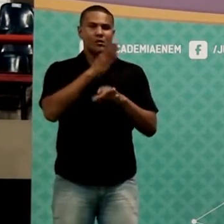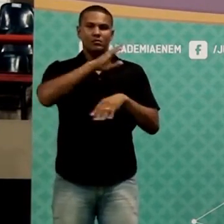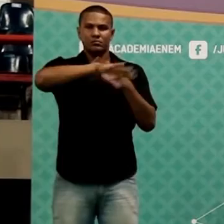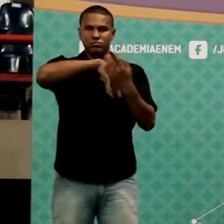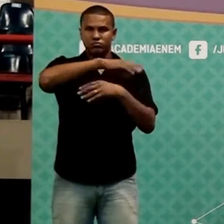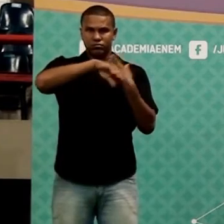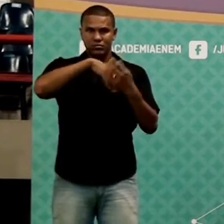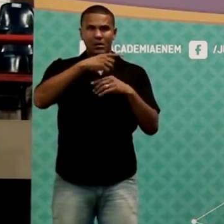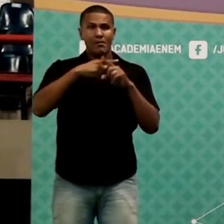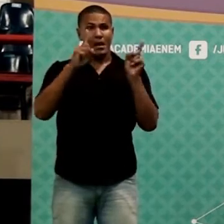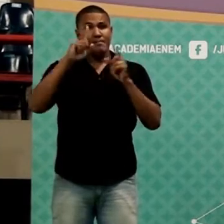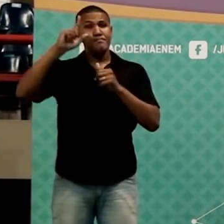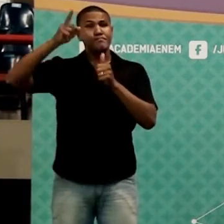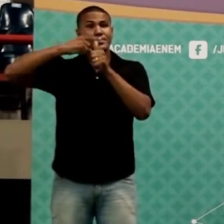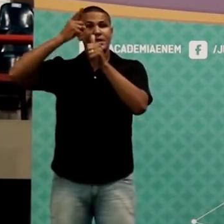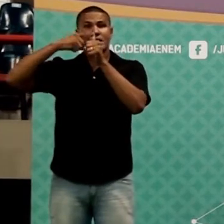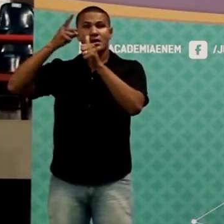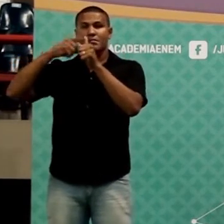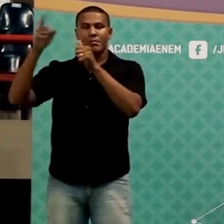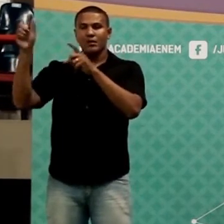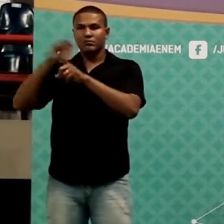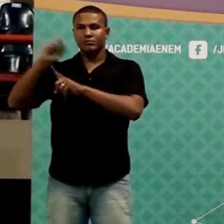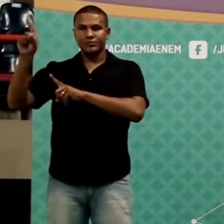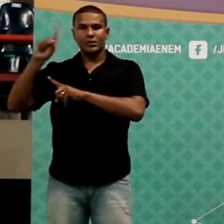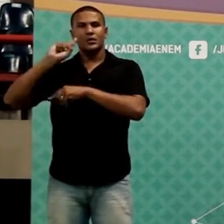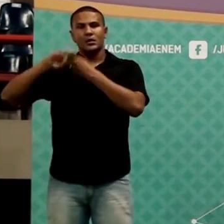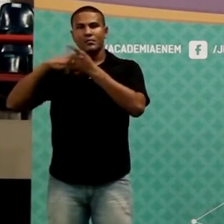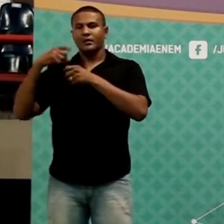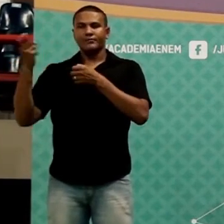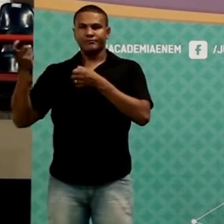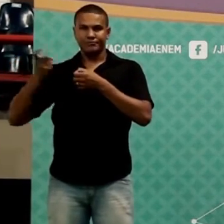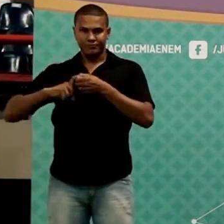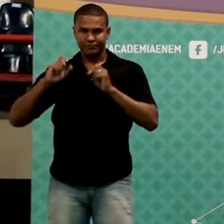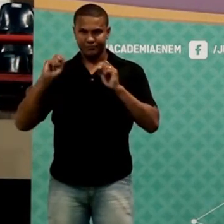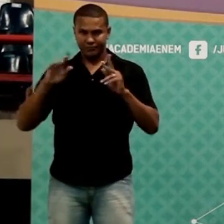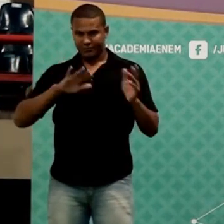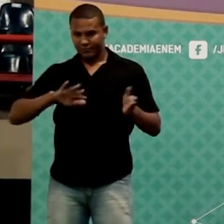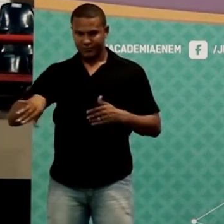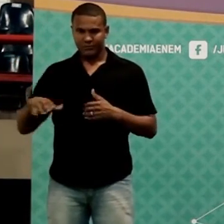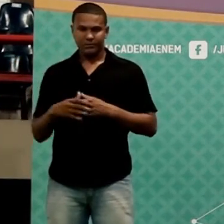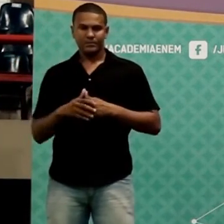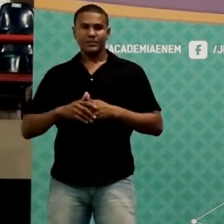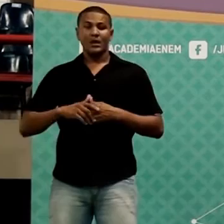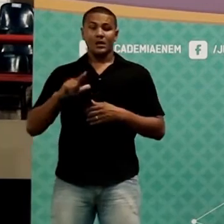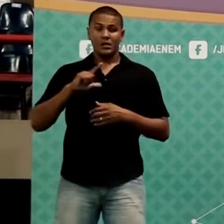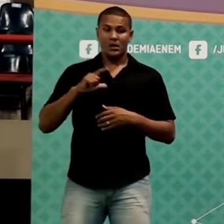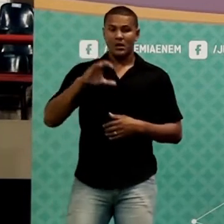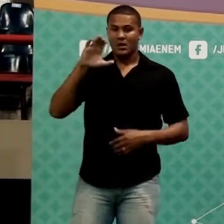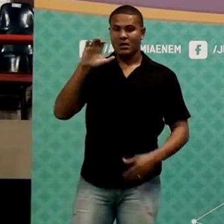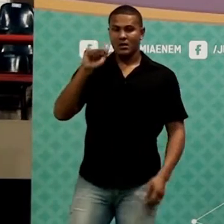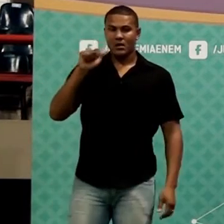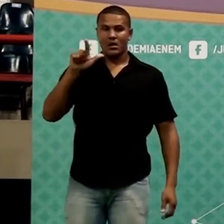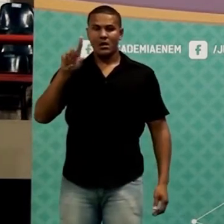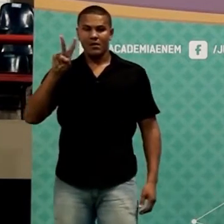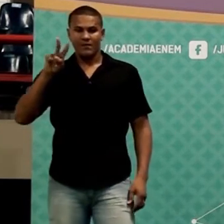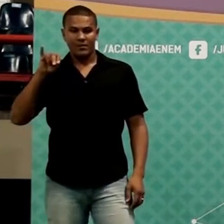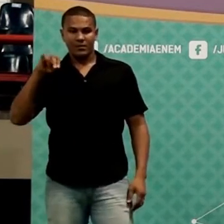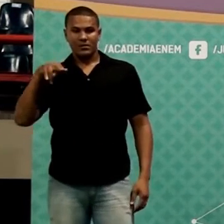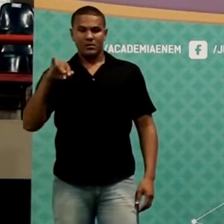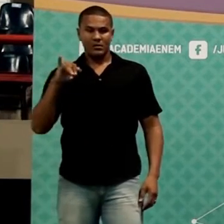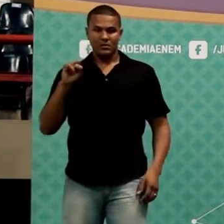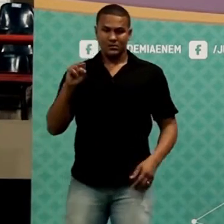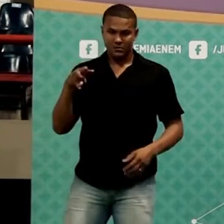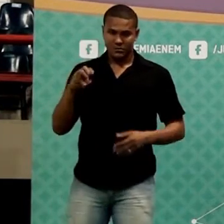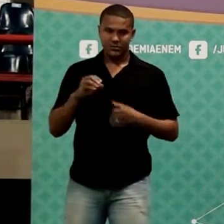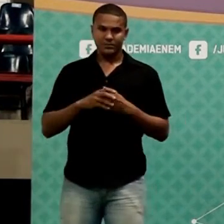Mas primeiro ele foi excomungado, tá certo? Então, do calvinismo nós temos a última igreja protestante,